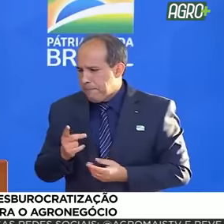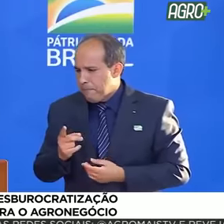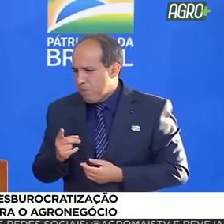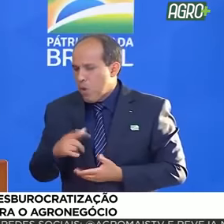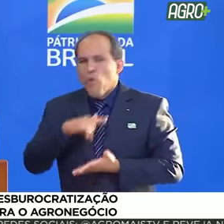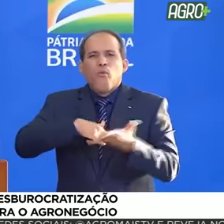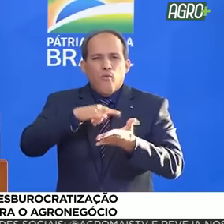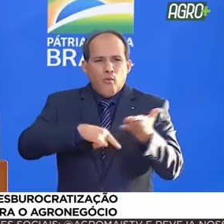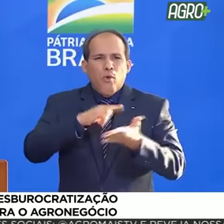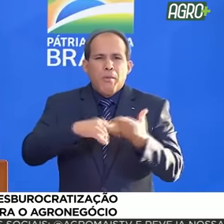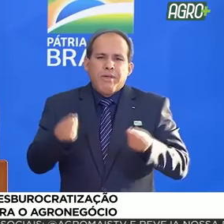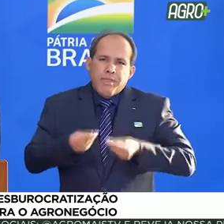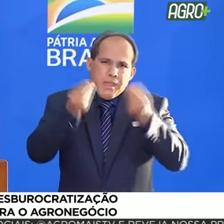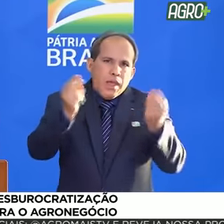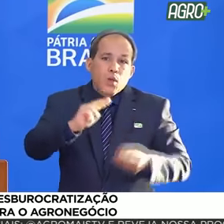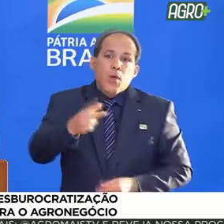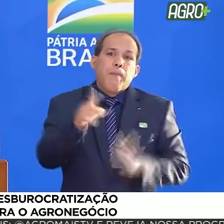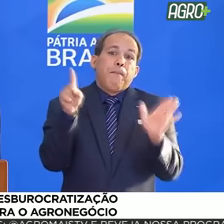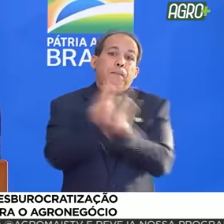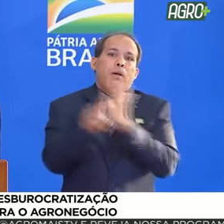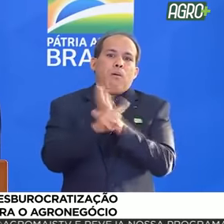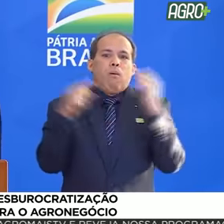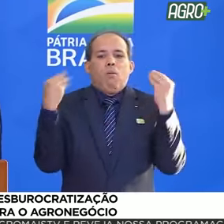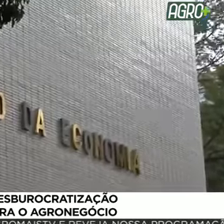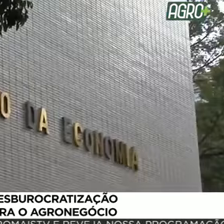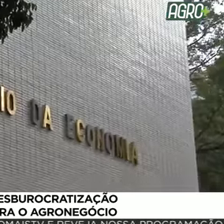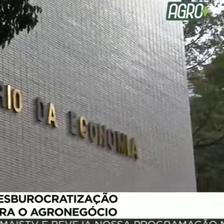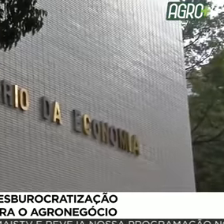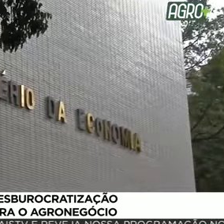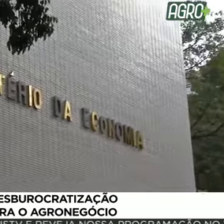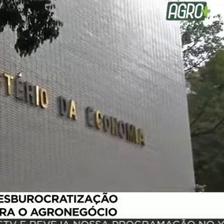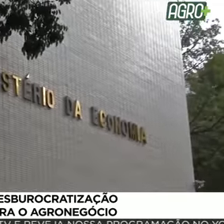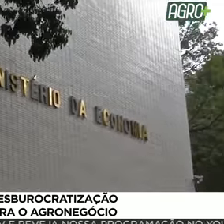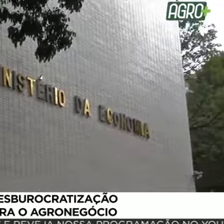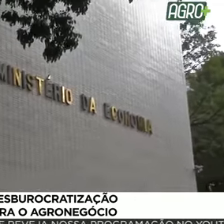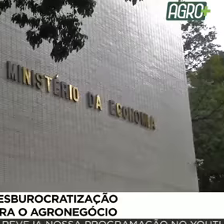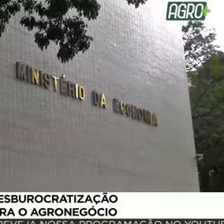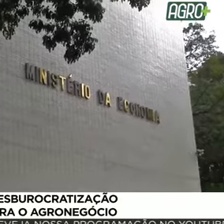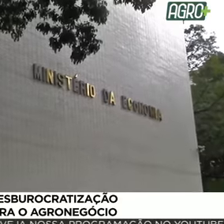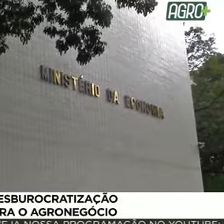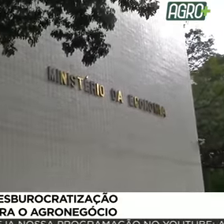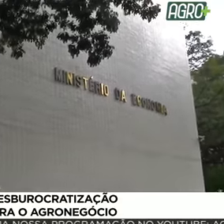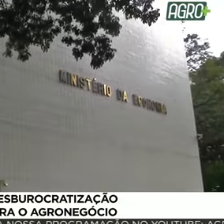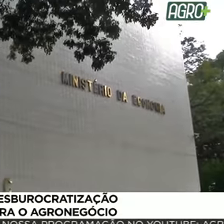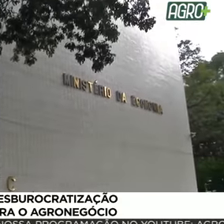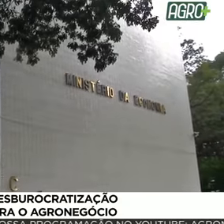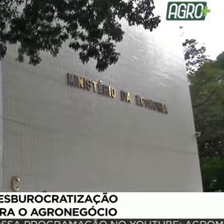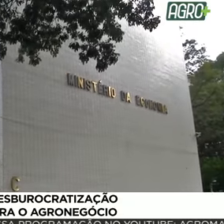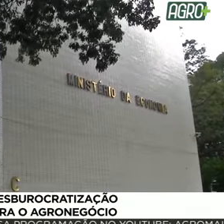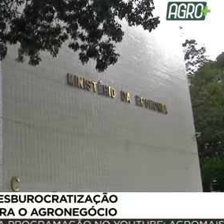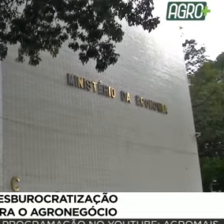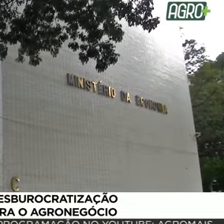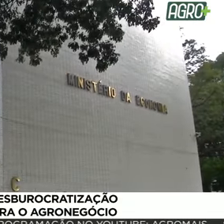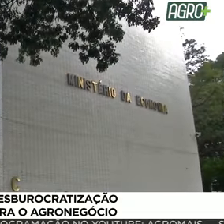um formulário com 2.000 perguntas, quer dizer, isso é um absurdo. O novo regulamento desvincula as normas urbanas do meio